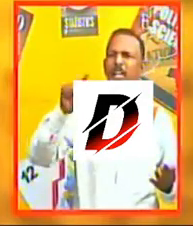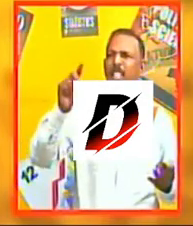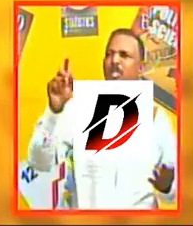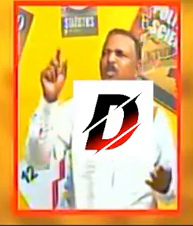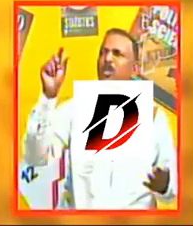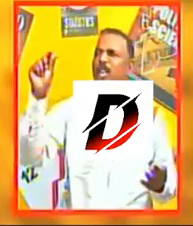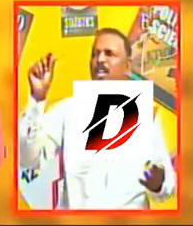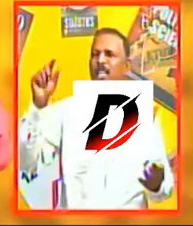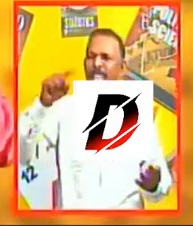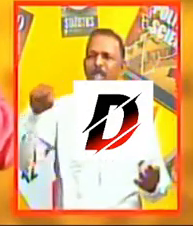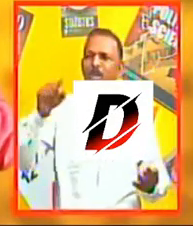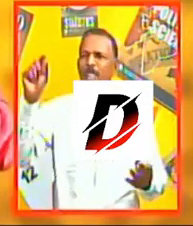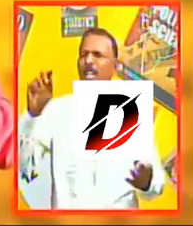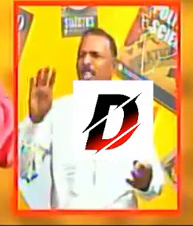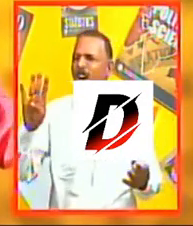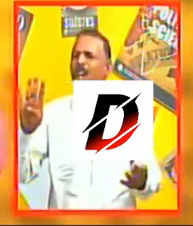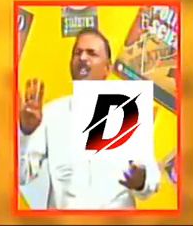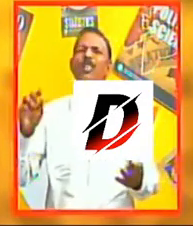அச்சம்.